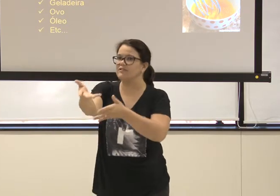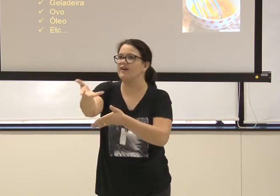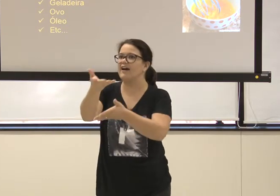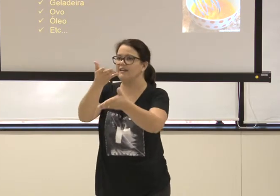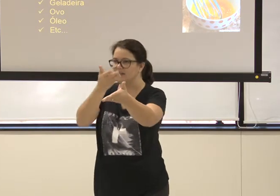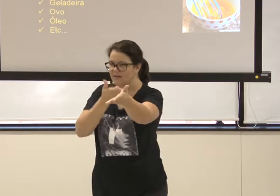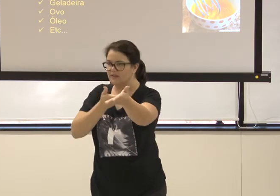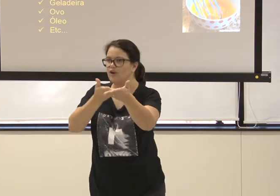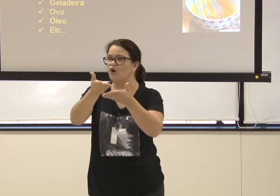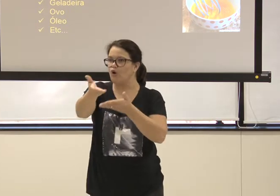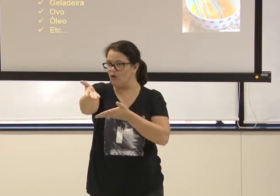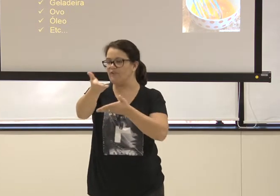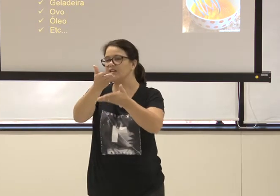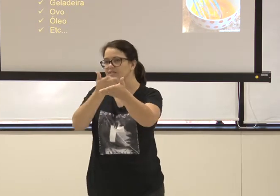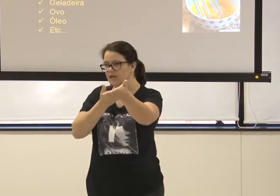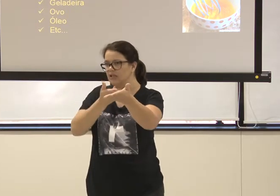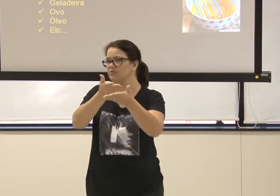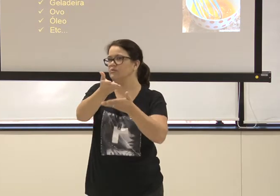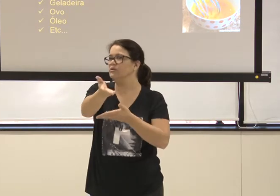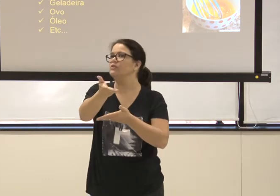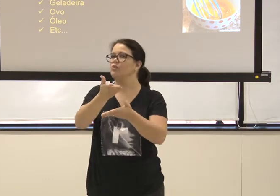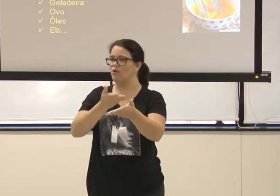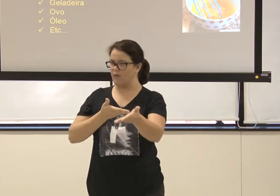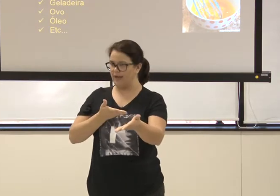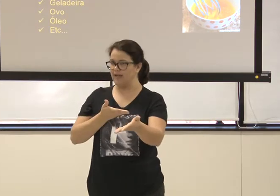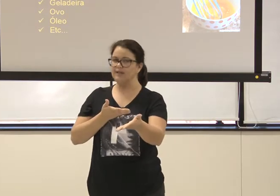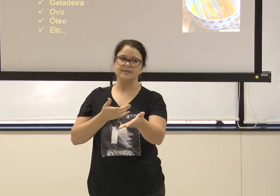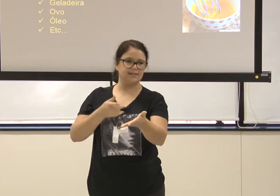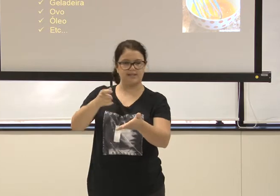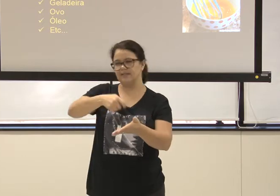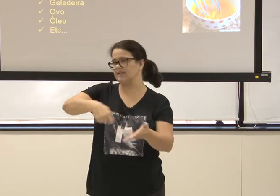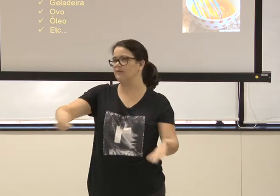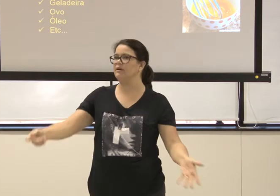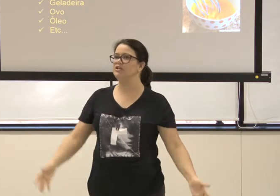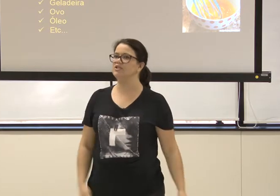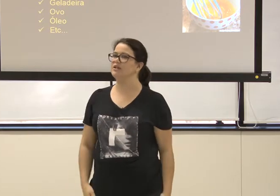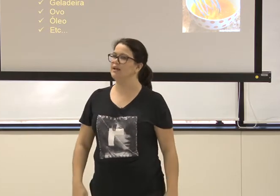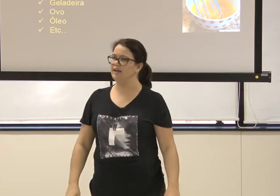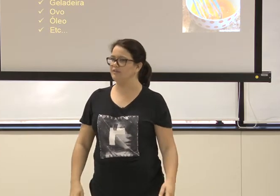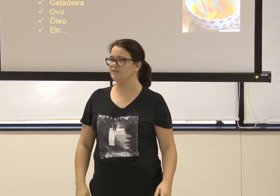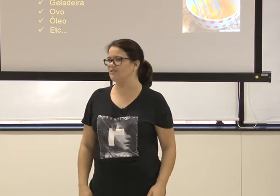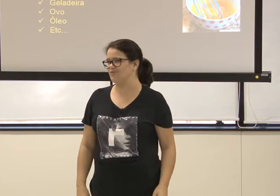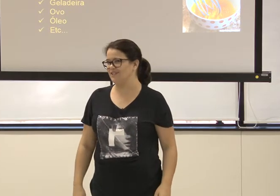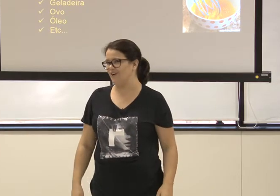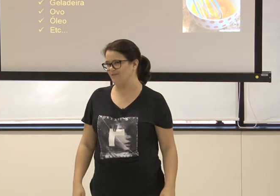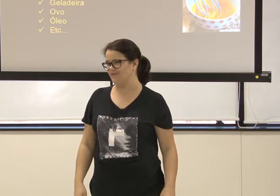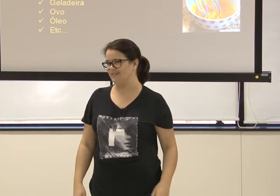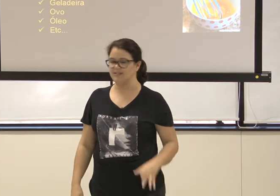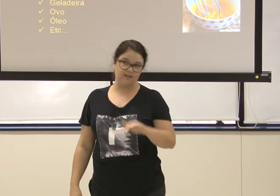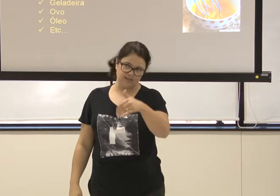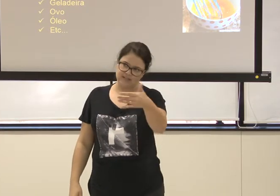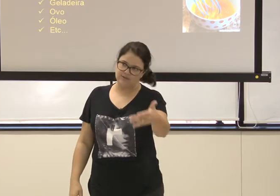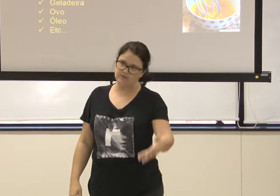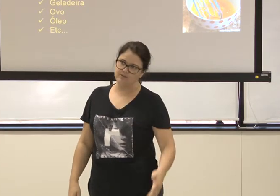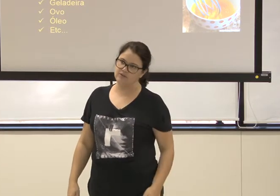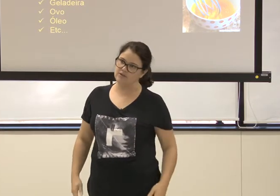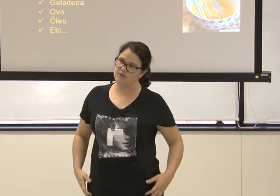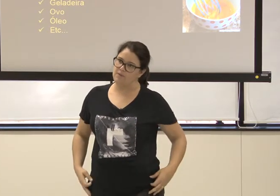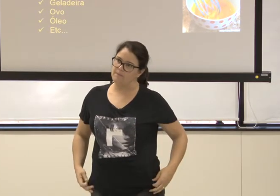vai conversando com ele, sem necessariamente ele fazer o sinal. Sem necessariamente mas você eu fazer o sinal. entender o que eu